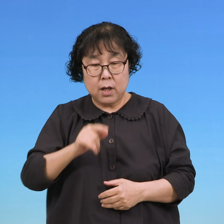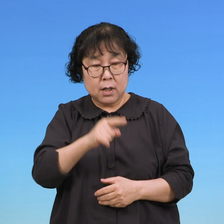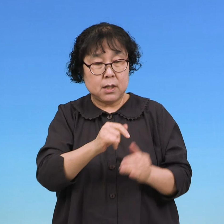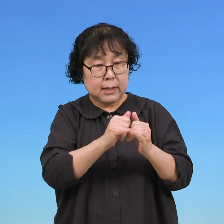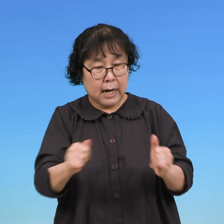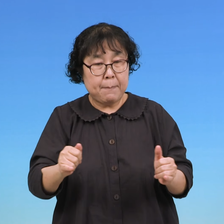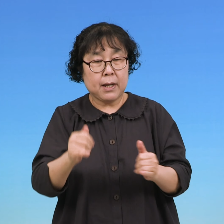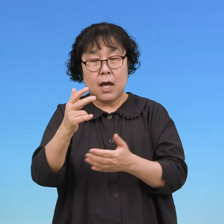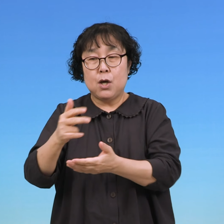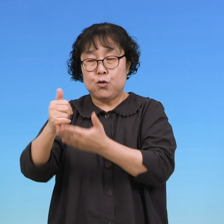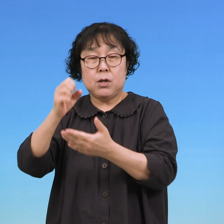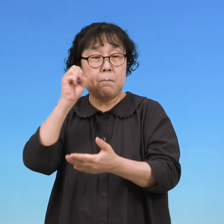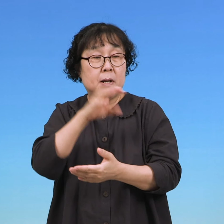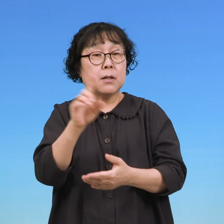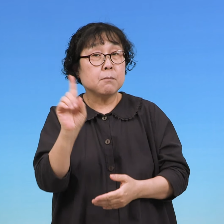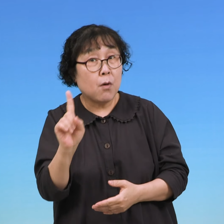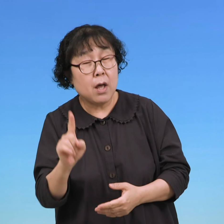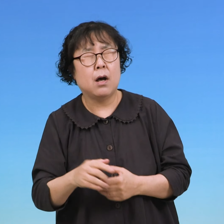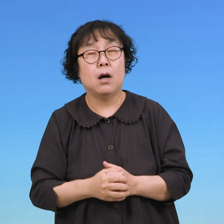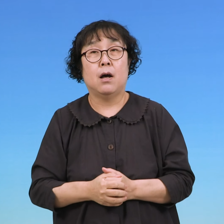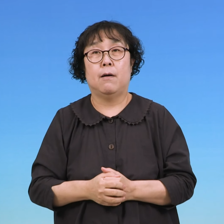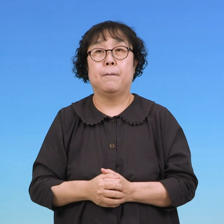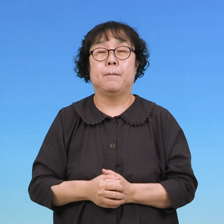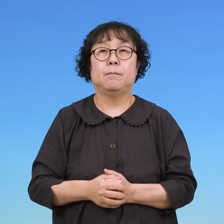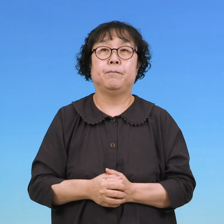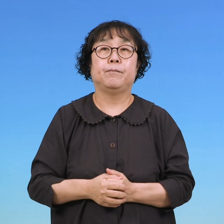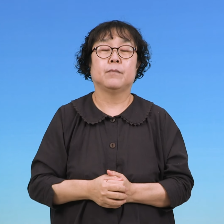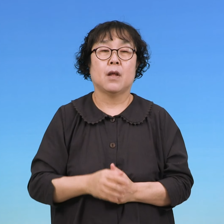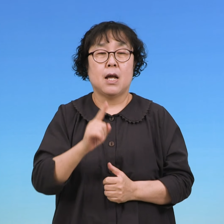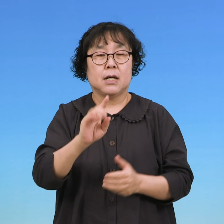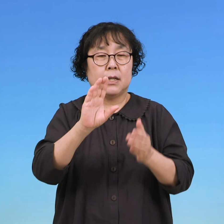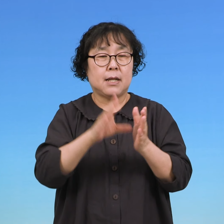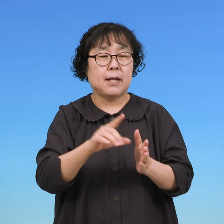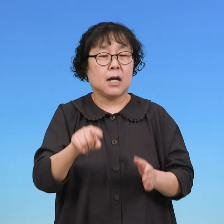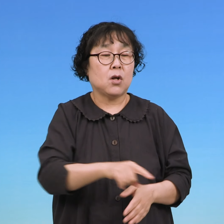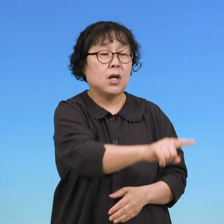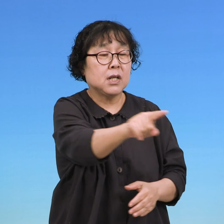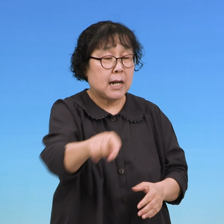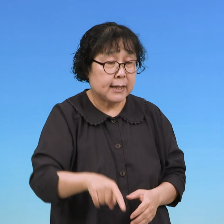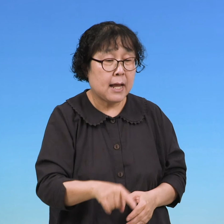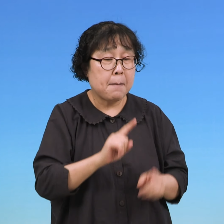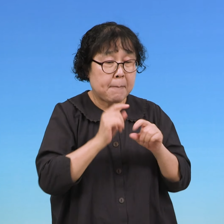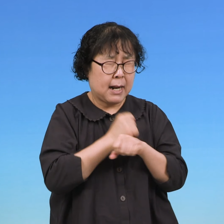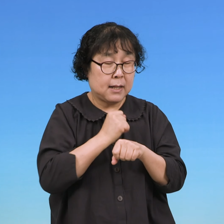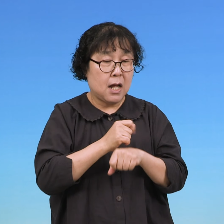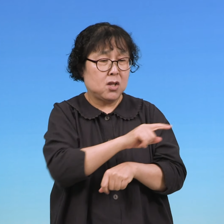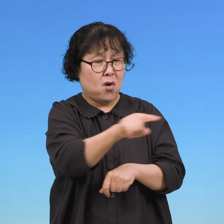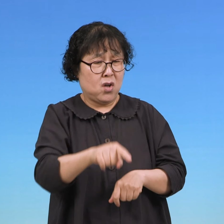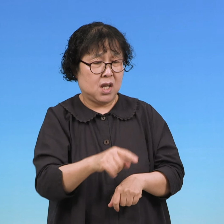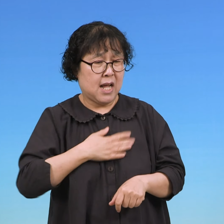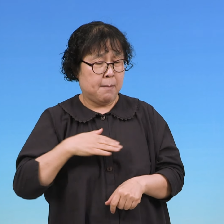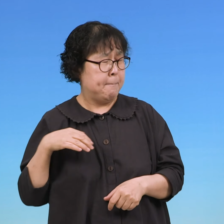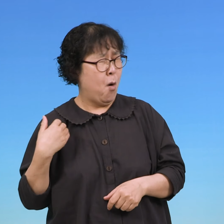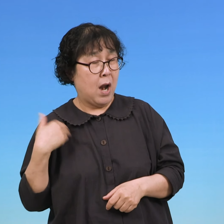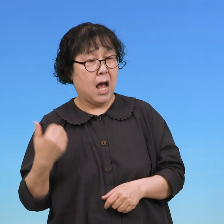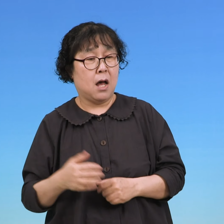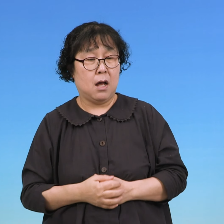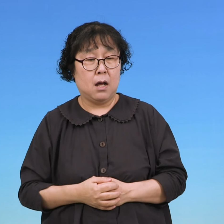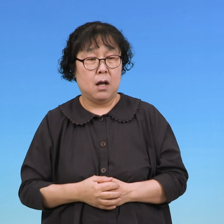향한 주님의 기준을 한번 보시겠습니까? 그 다음 23절 그때에 내가 그들에게 밝히 말하되 내가 너희를 도무지 알지